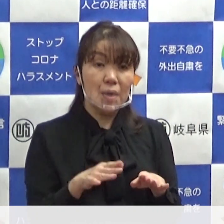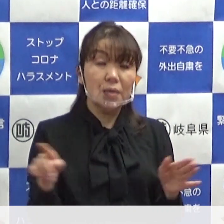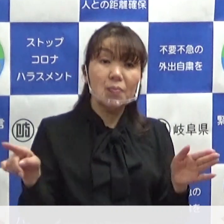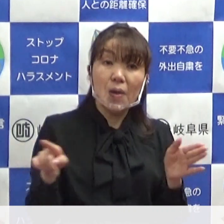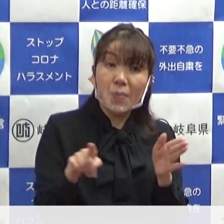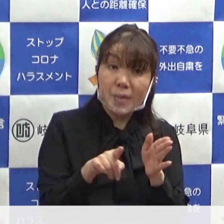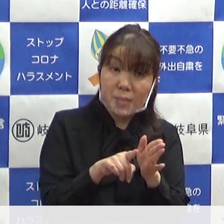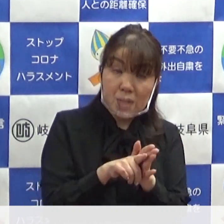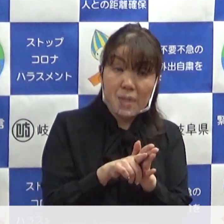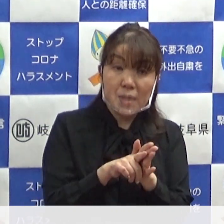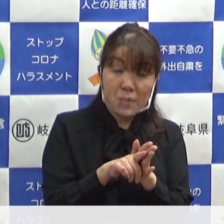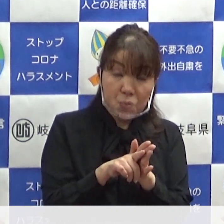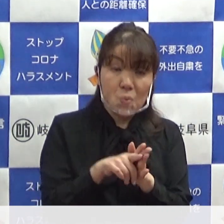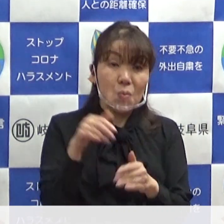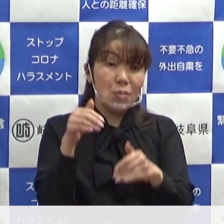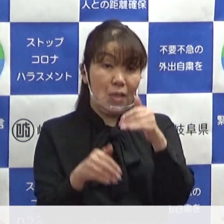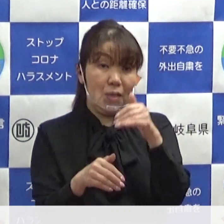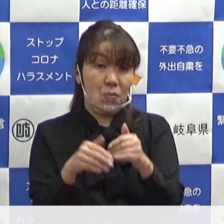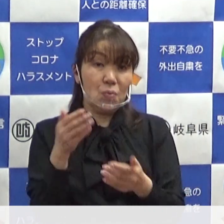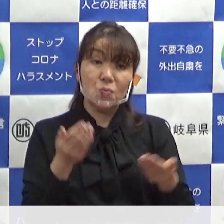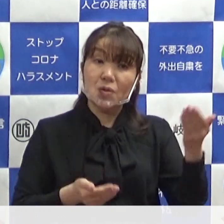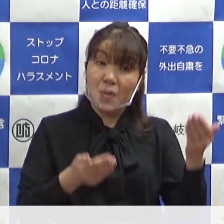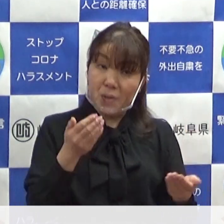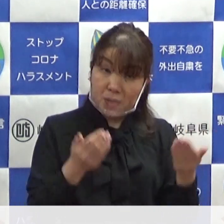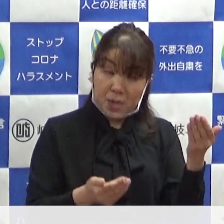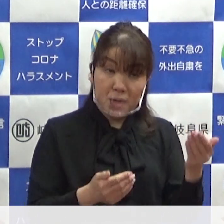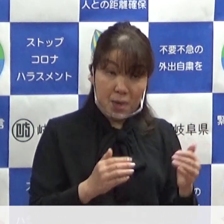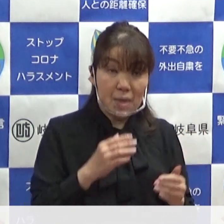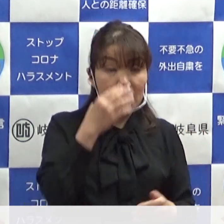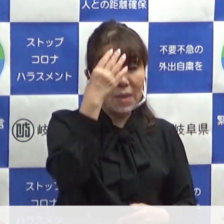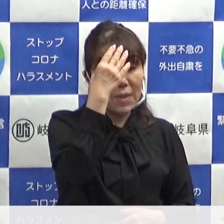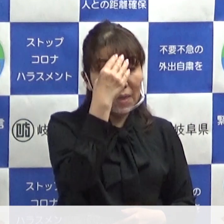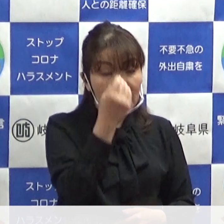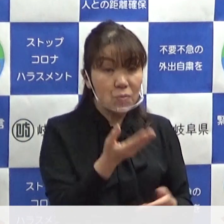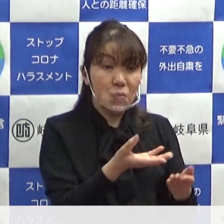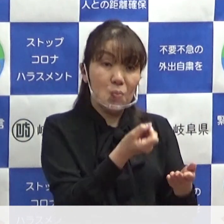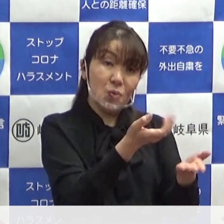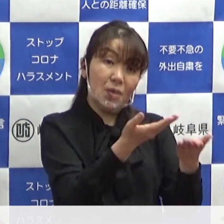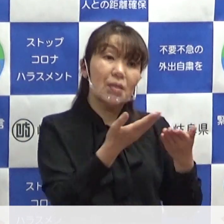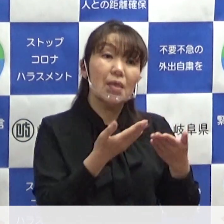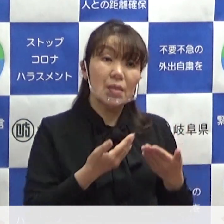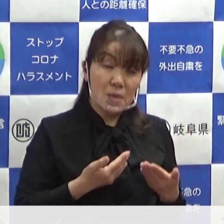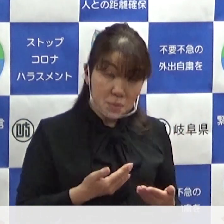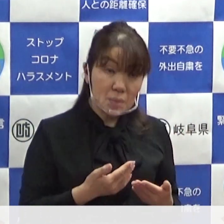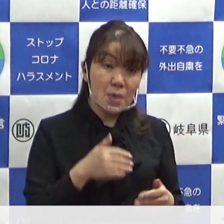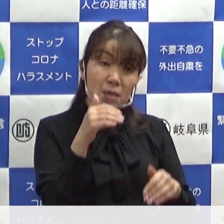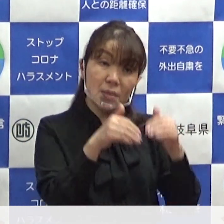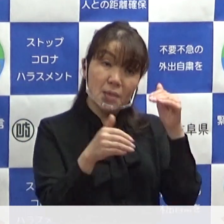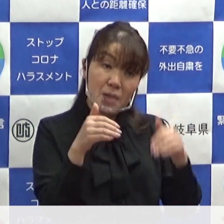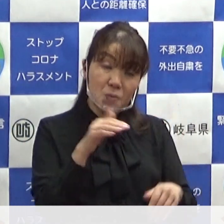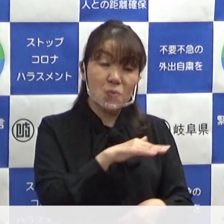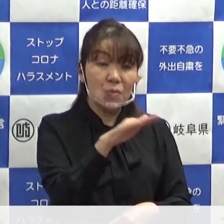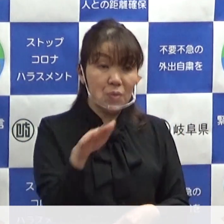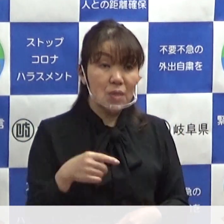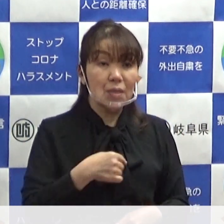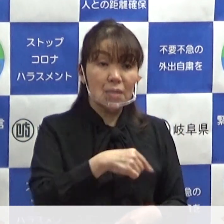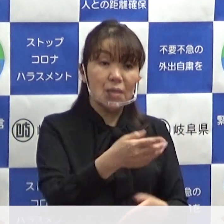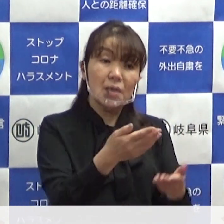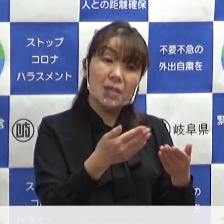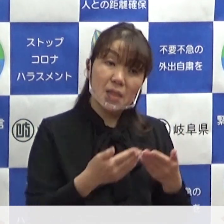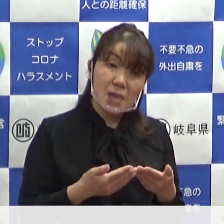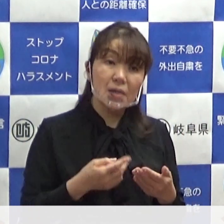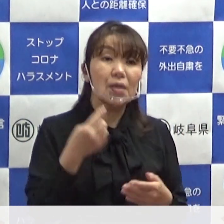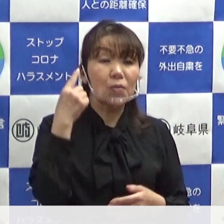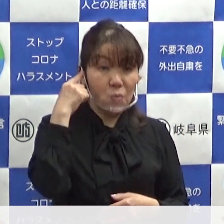までの知事選挙に比べれば、まあ、高い関心を持ってこの選挙に皆さんは臨んでいただいたのではないかなと